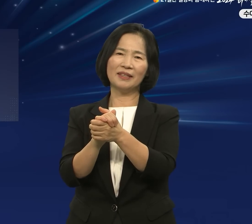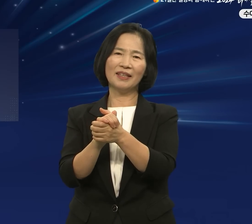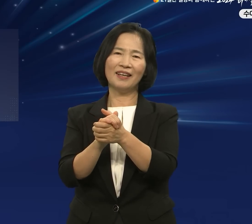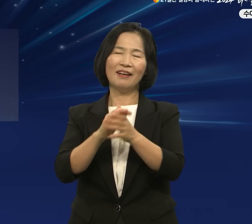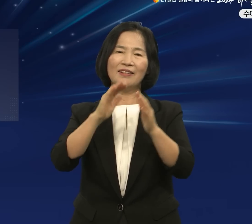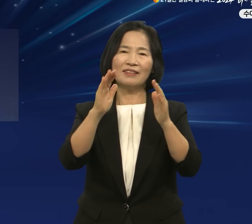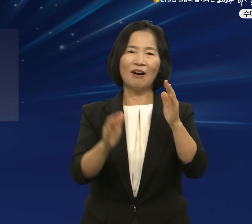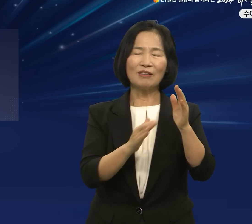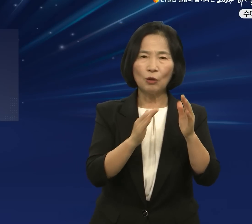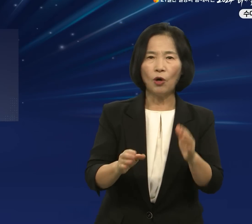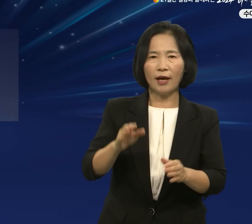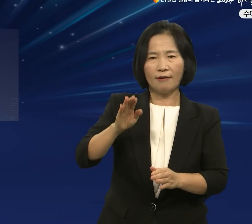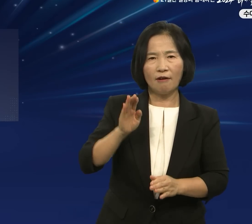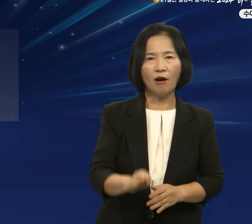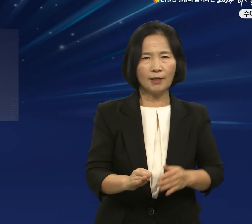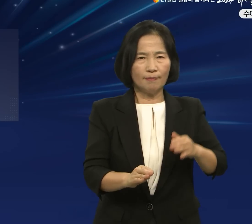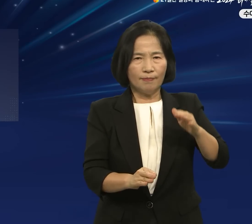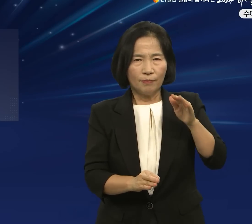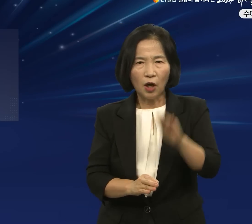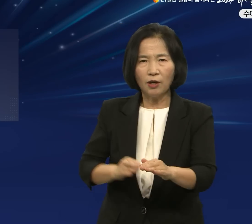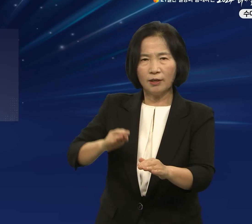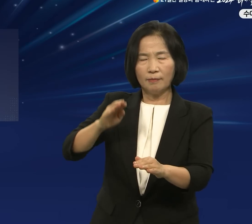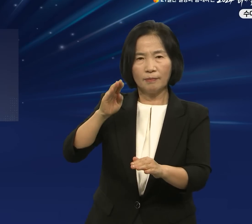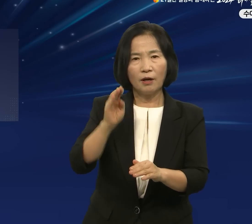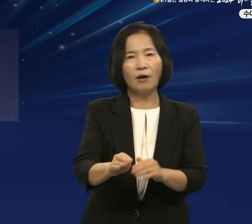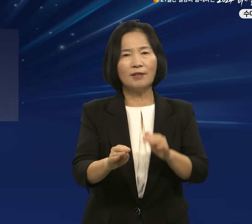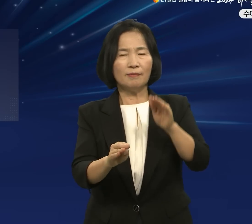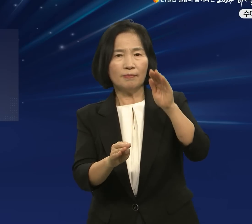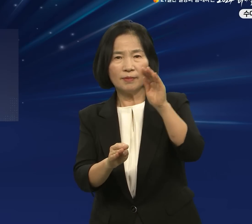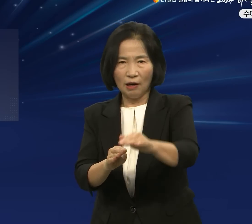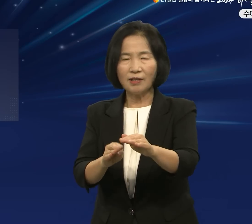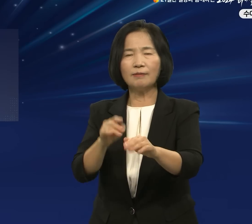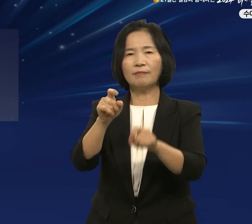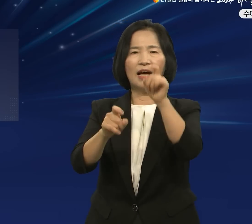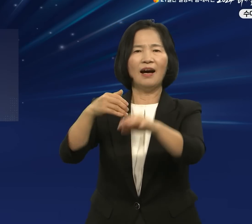성도의 걸음으로 빚어지기 때문입니다.